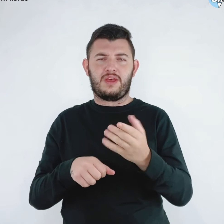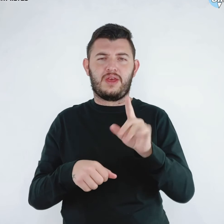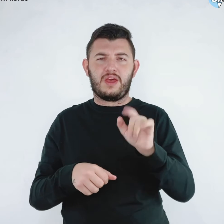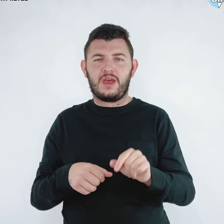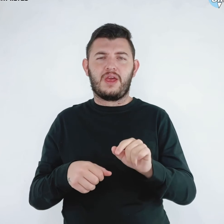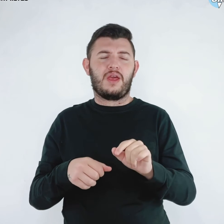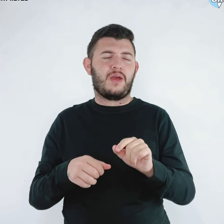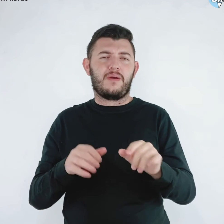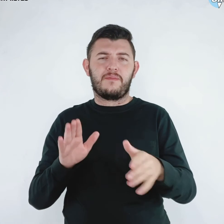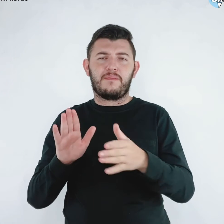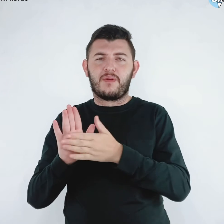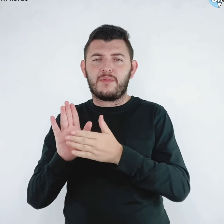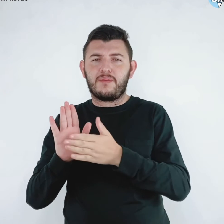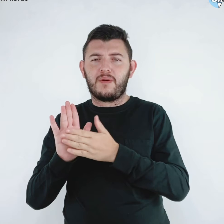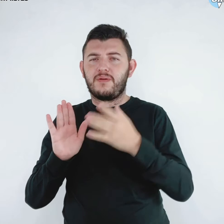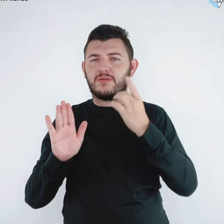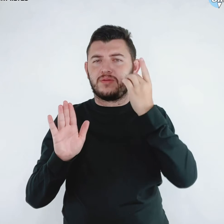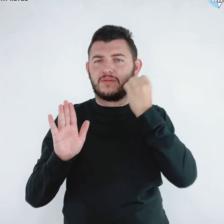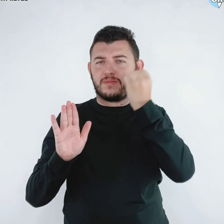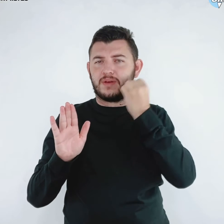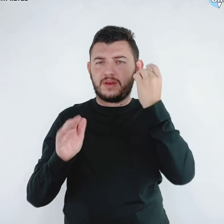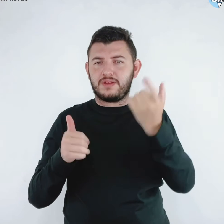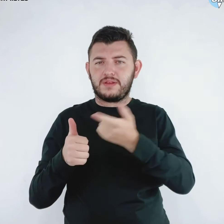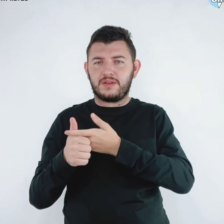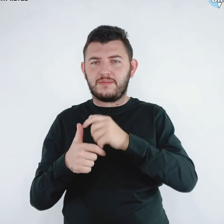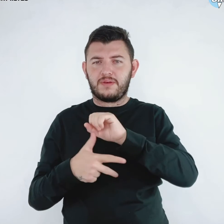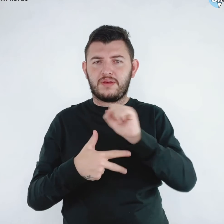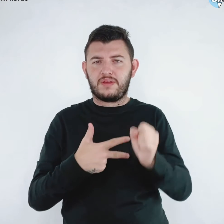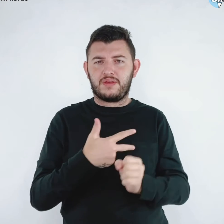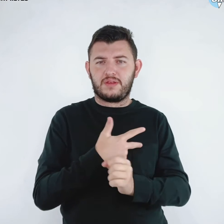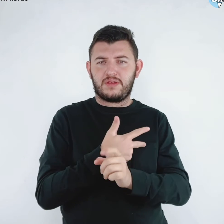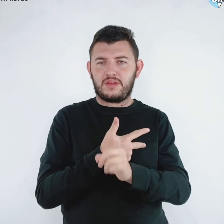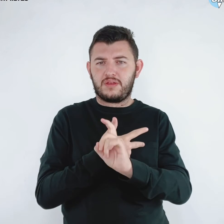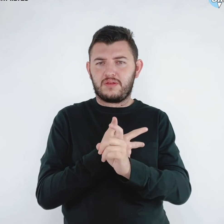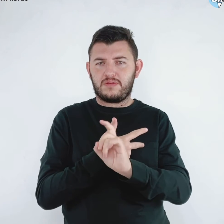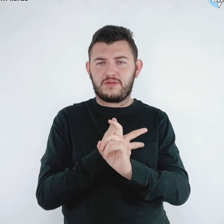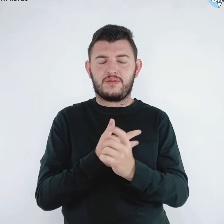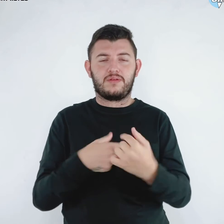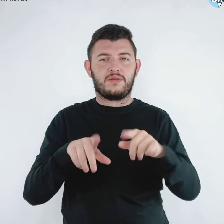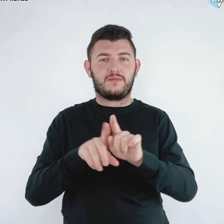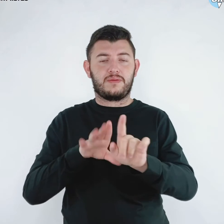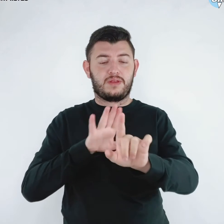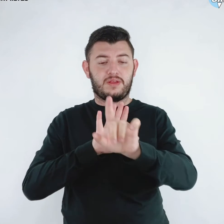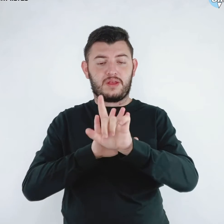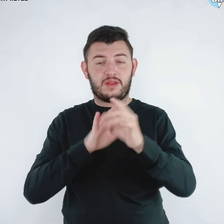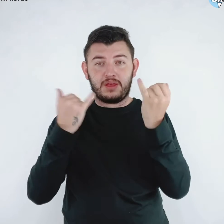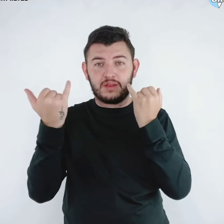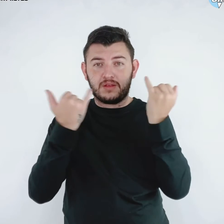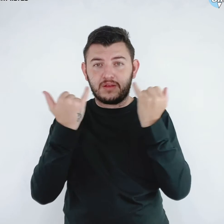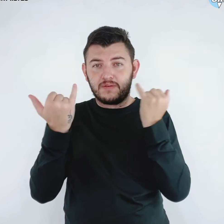e despesas discricionárias do Poder Executivo. Por meio da Lei de Acesso